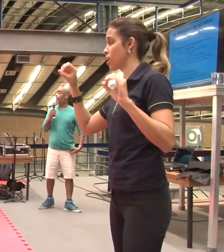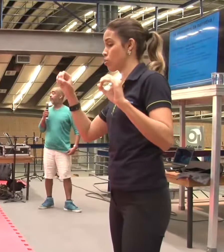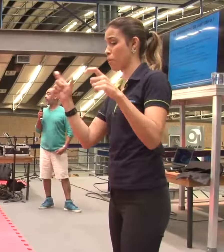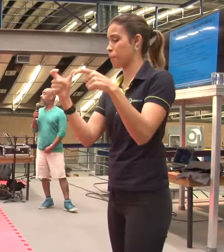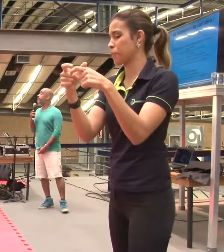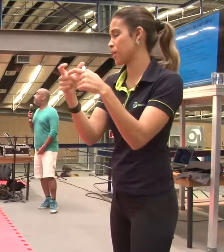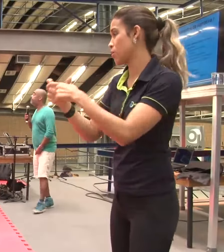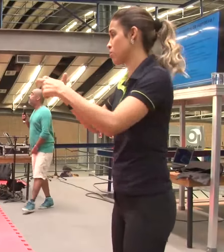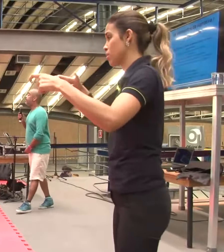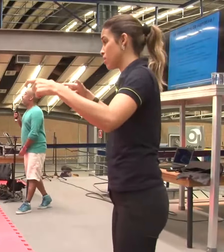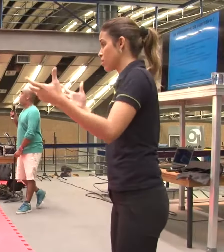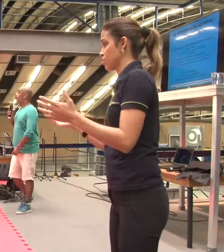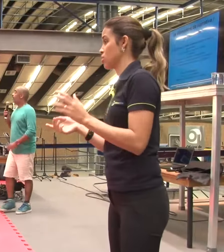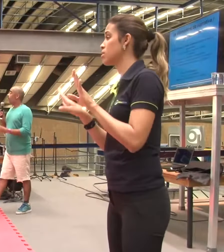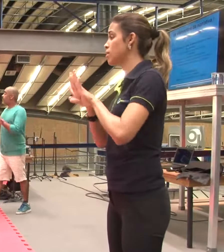da metáfora.